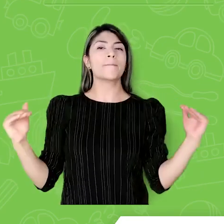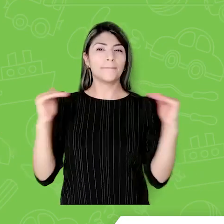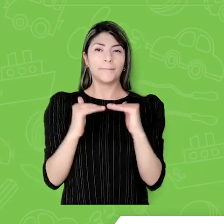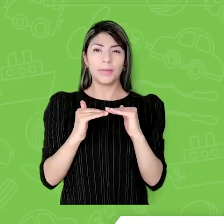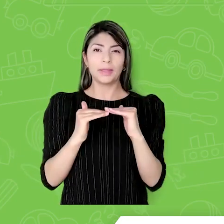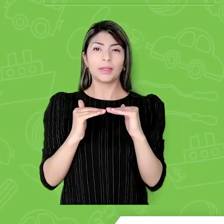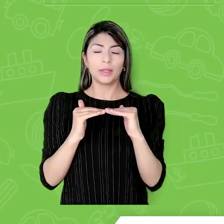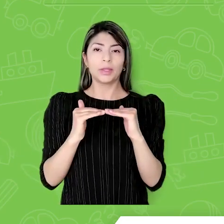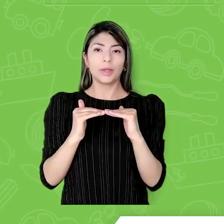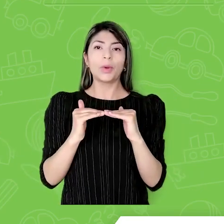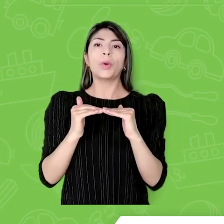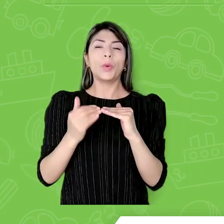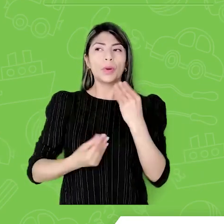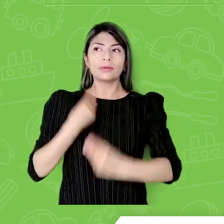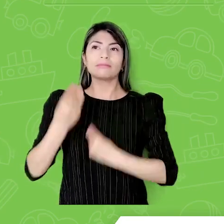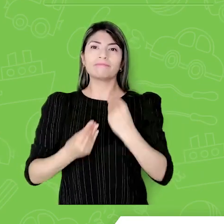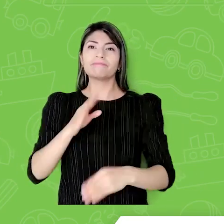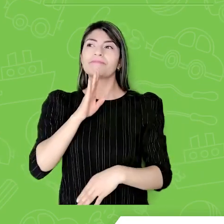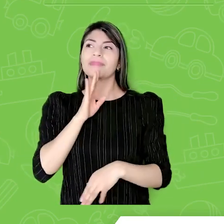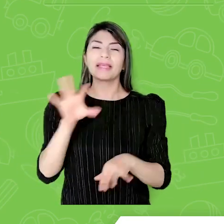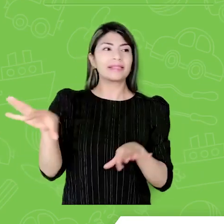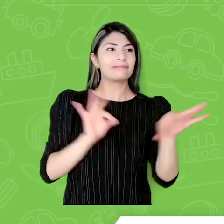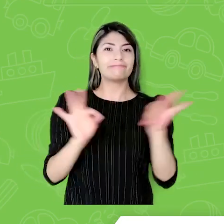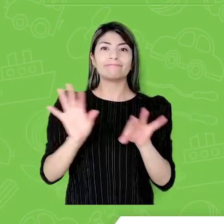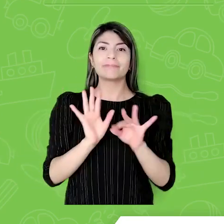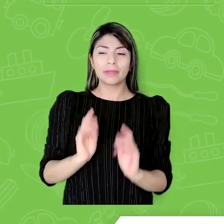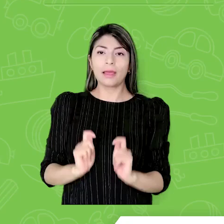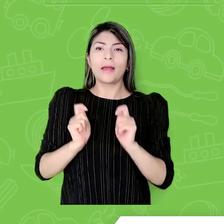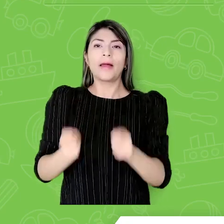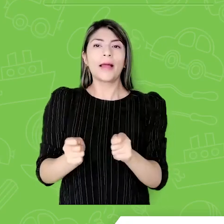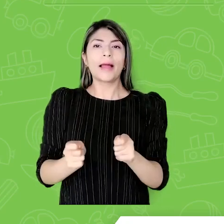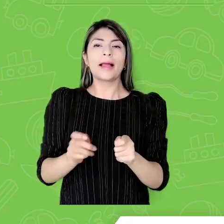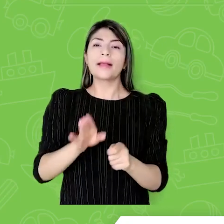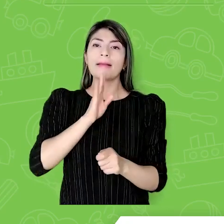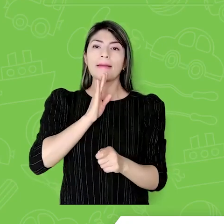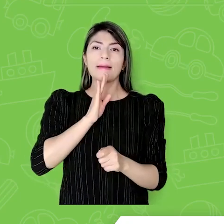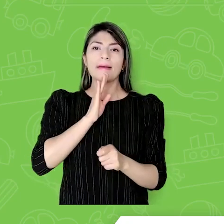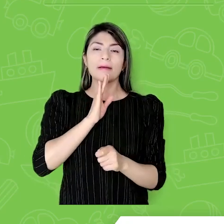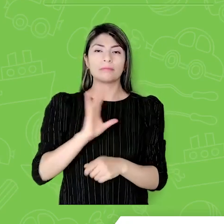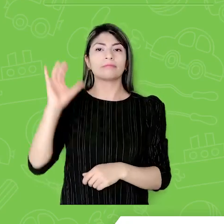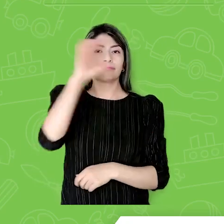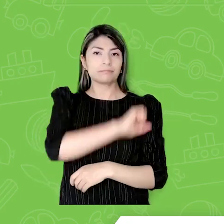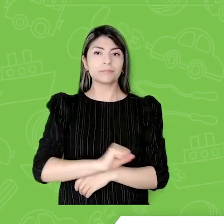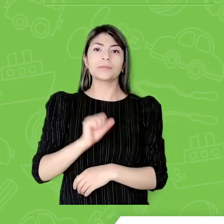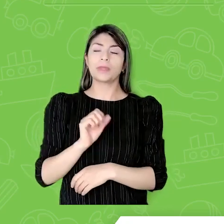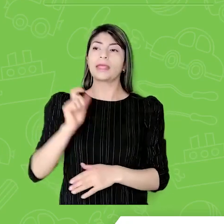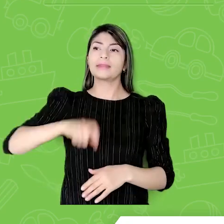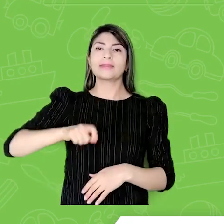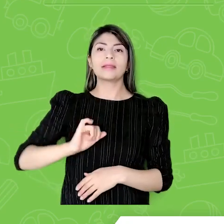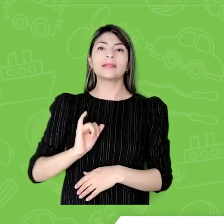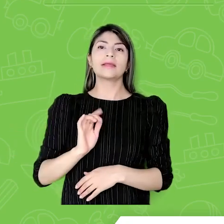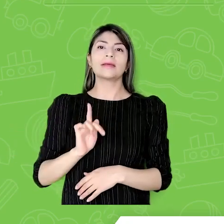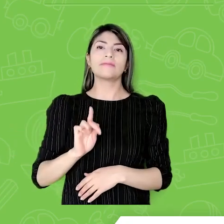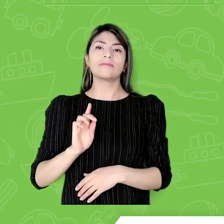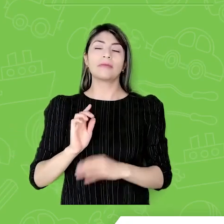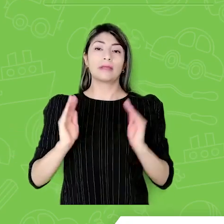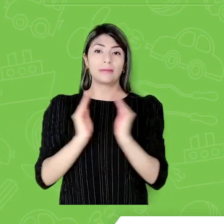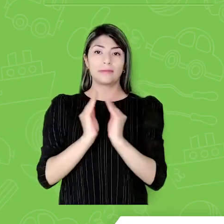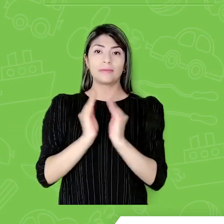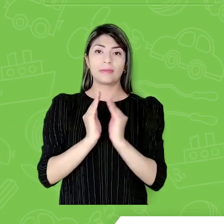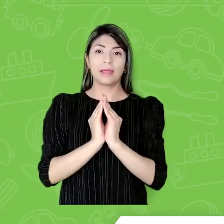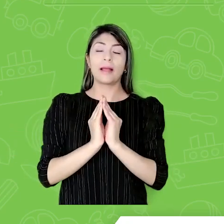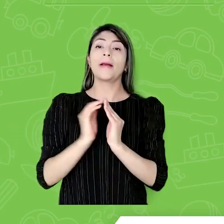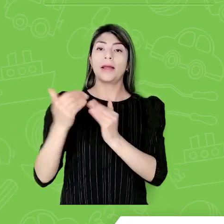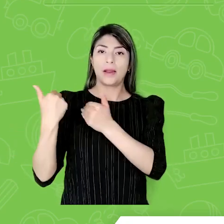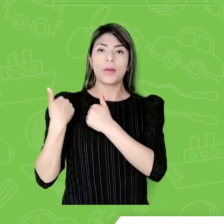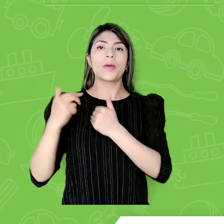condición de empatados. En estos casos, para determinar quién debe ser nombrado en periodo de prueba, el ICF deberá realizar